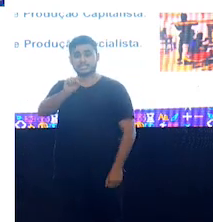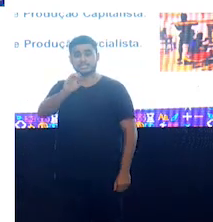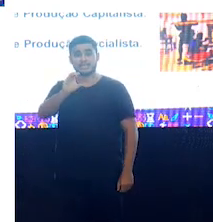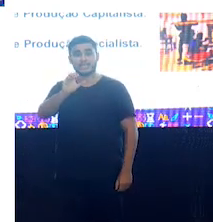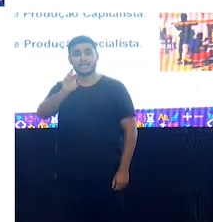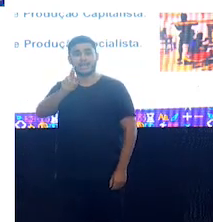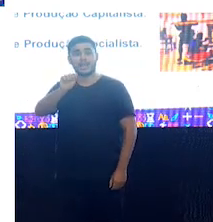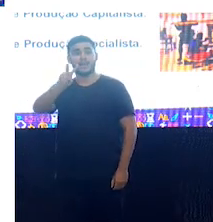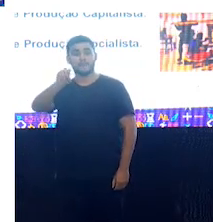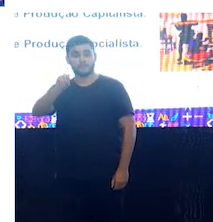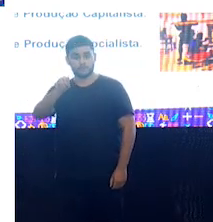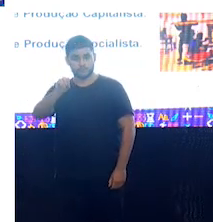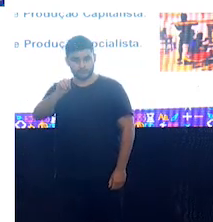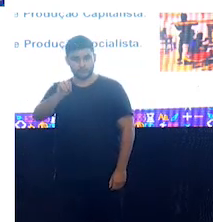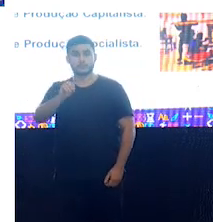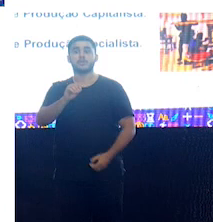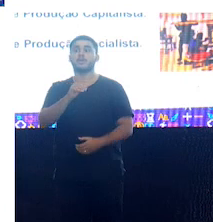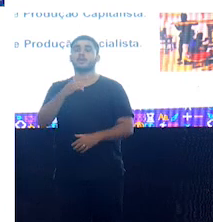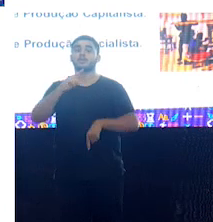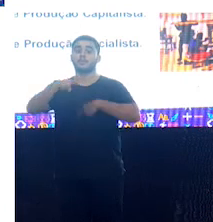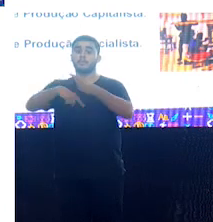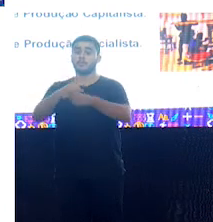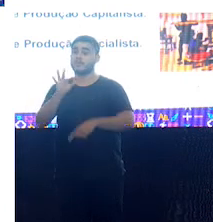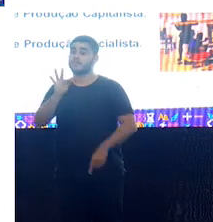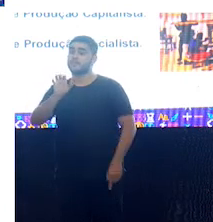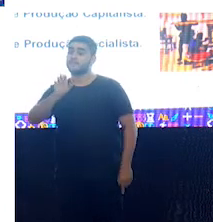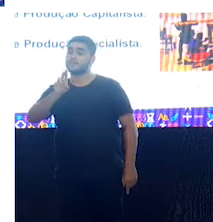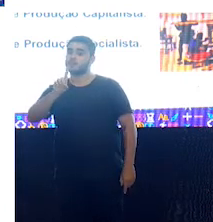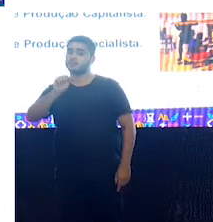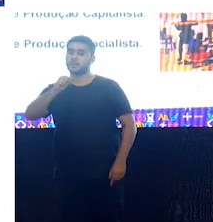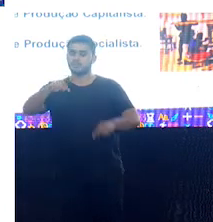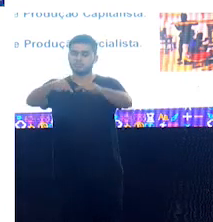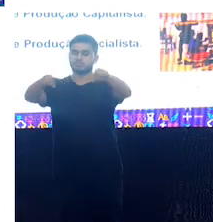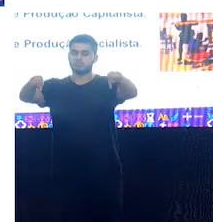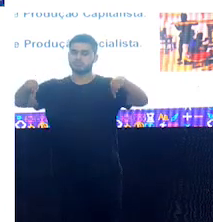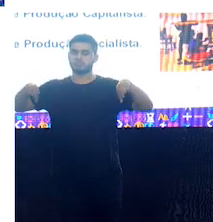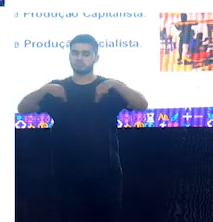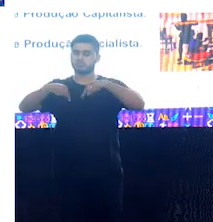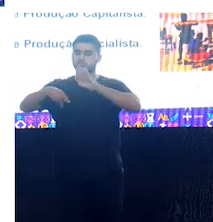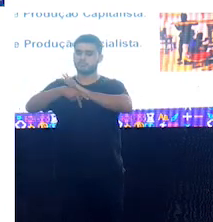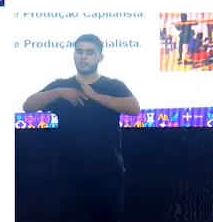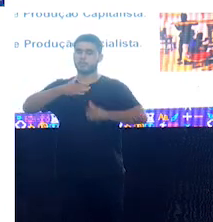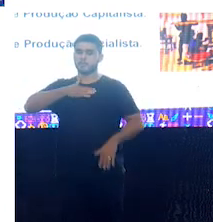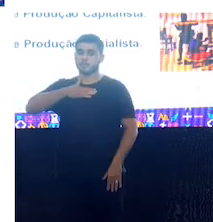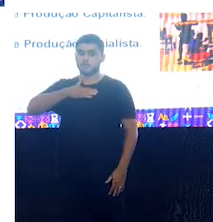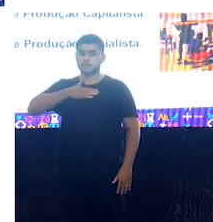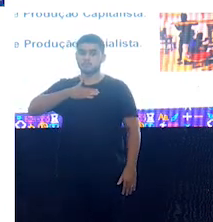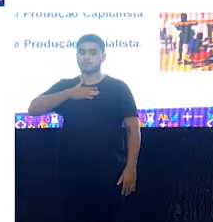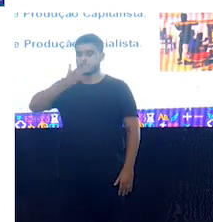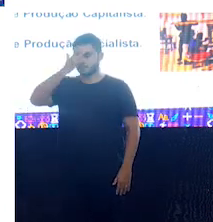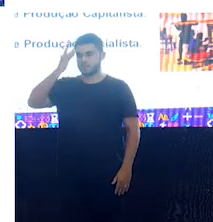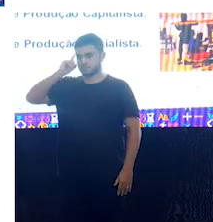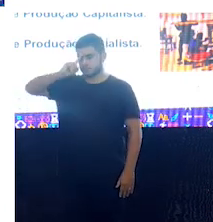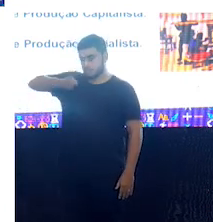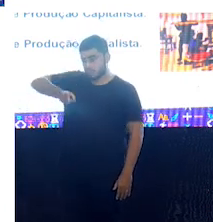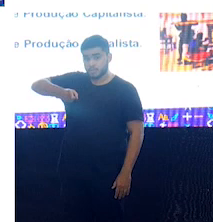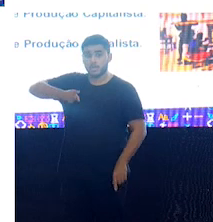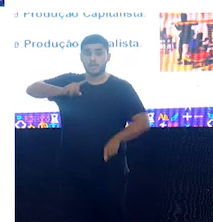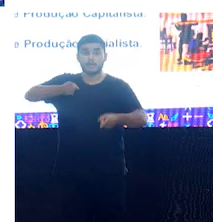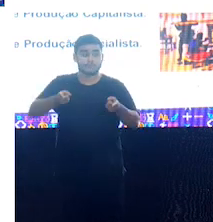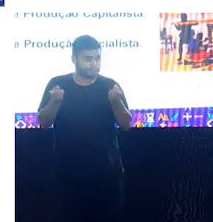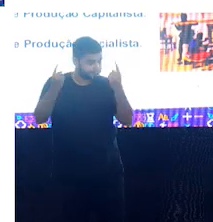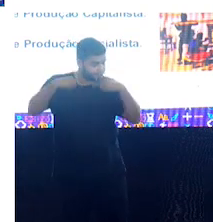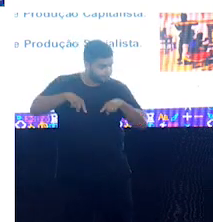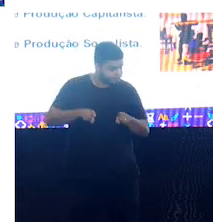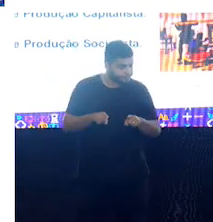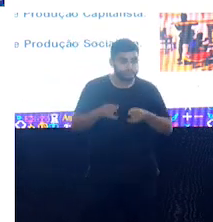feudal, o capitalista e o socialista. Essa seria a evolução dos modelos de produção